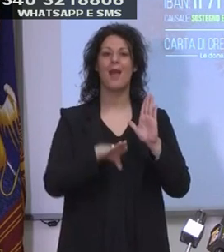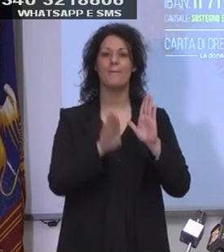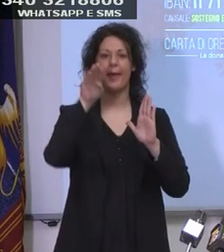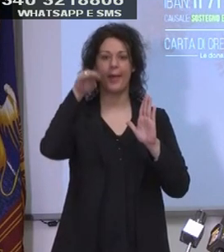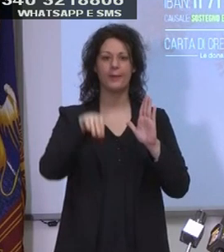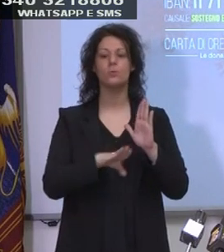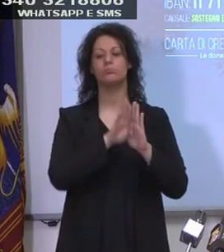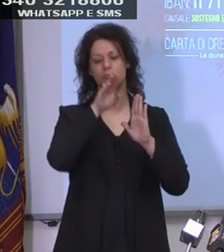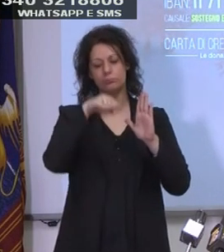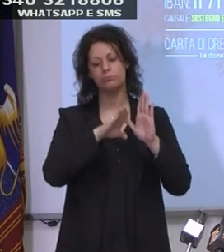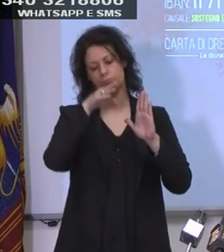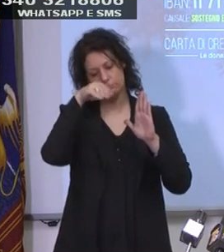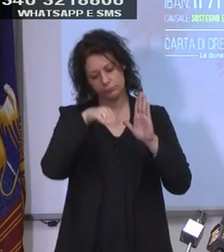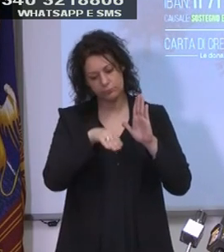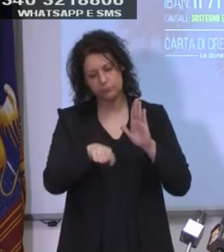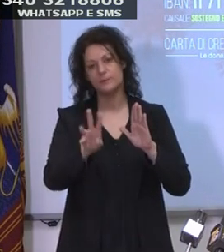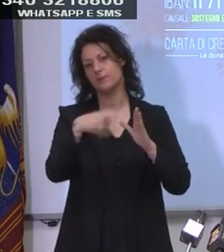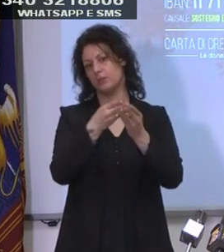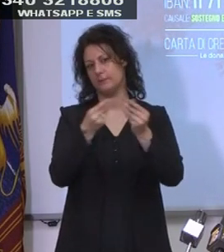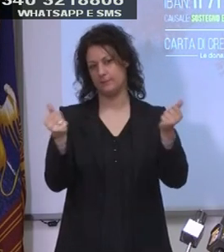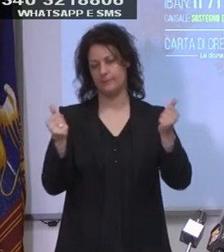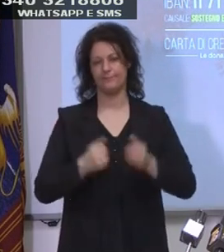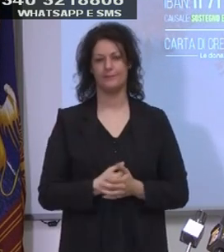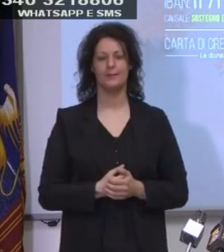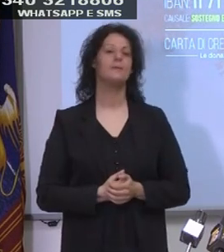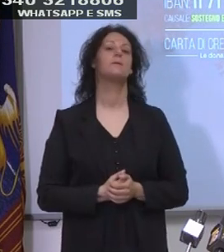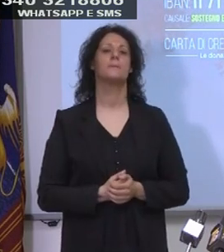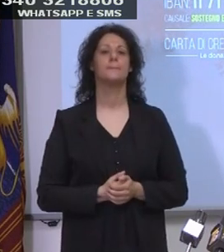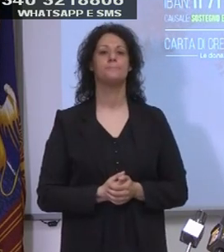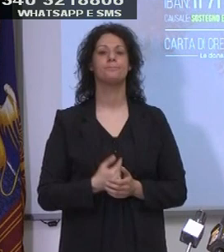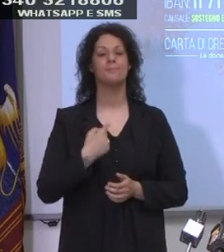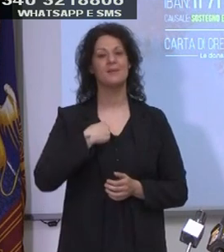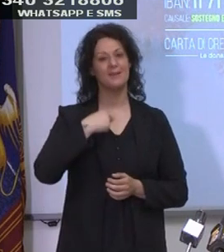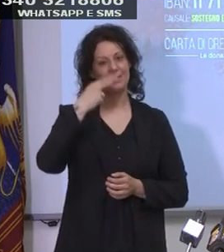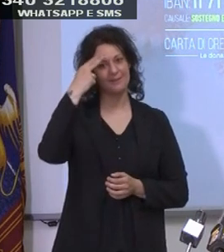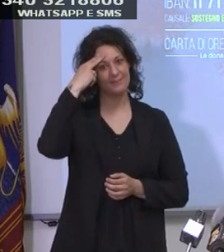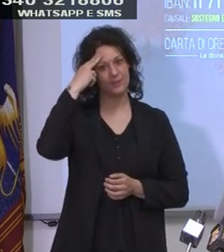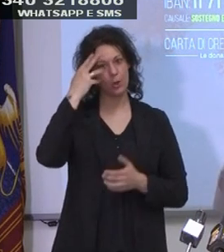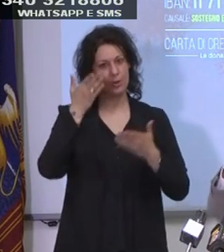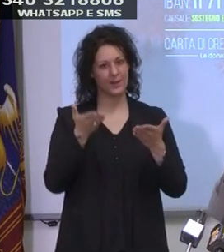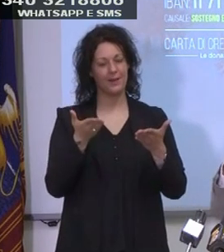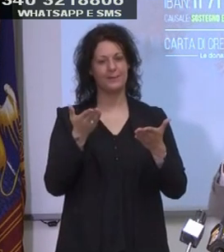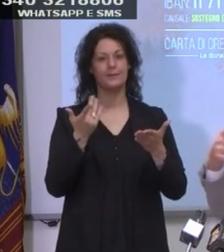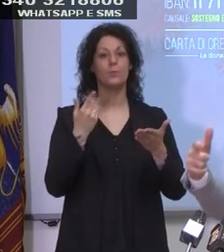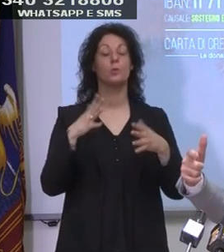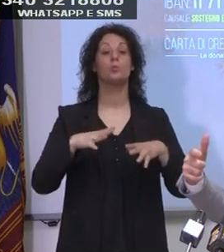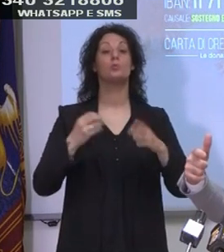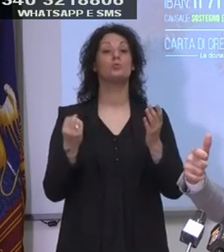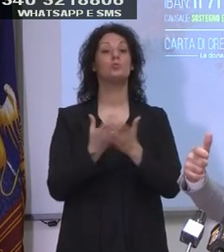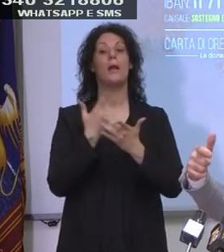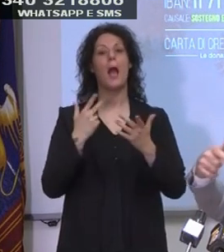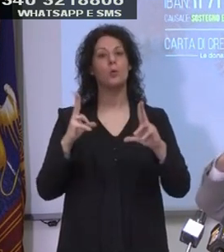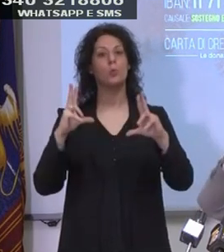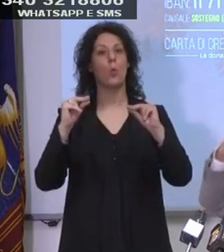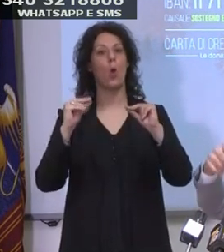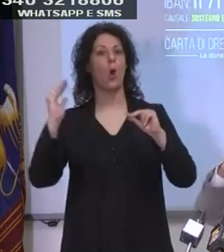lo spegnimento. Tanto è vero che, se ricordate le nostre conoscenze, ogni tanto viene fuori, è arrivato un ceppo nuovo, no? Gli mettono anche